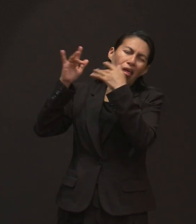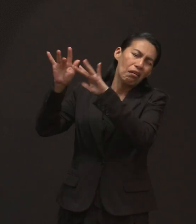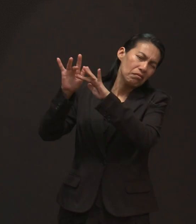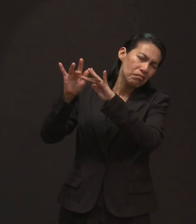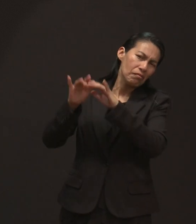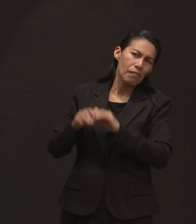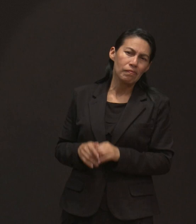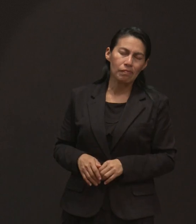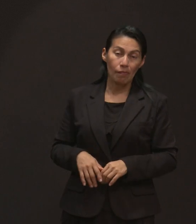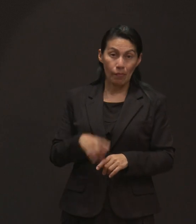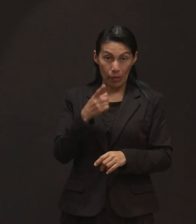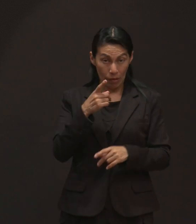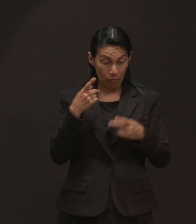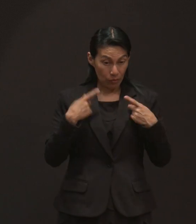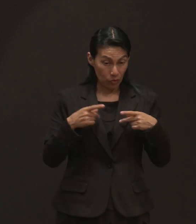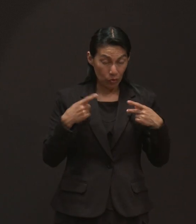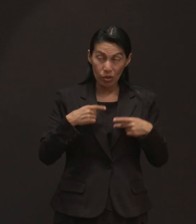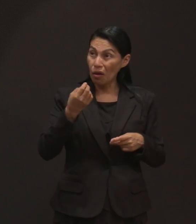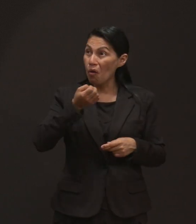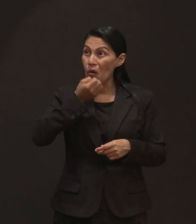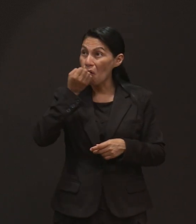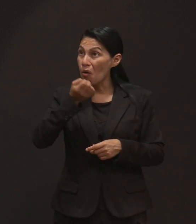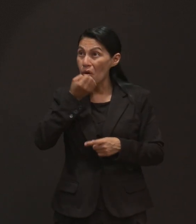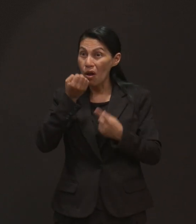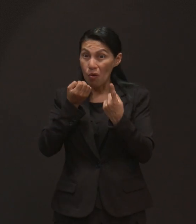cada día. Cuando una persona no ora un día,